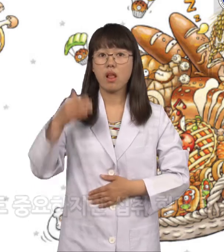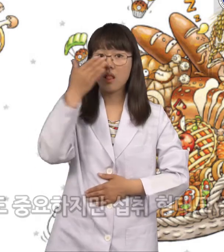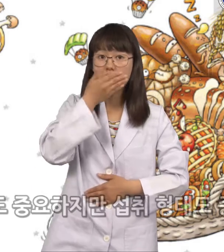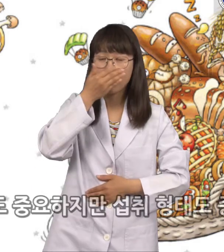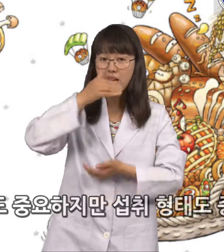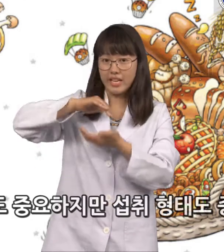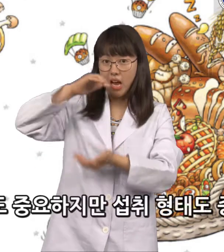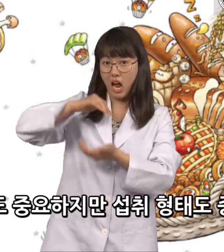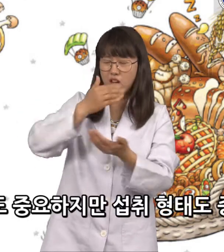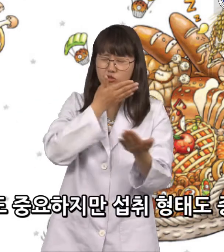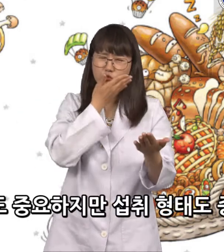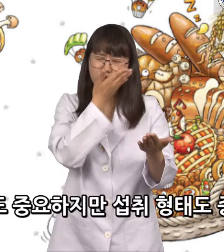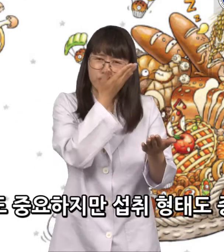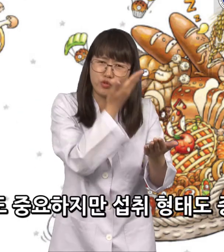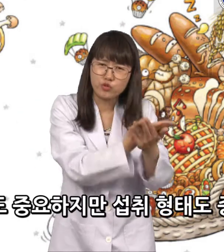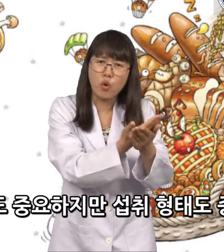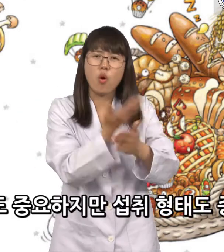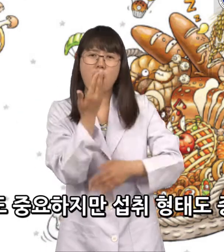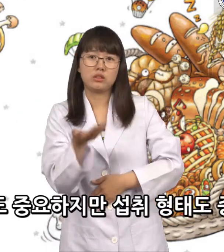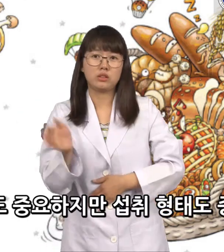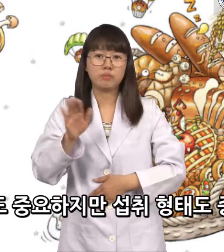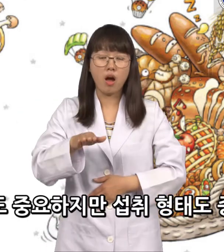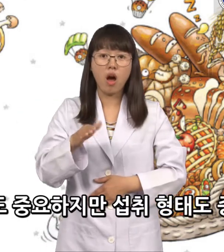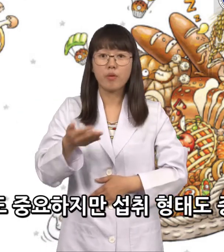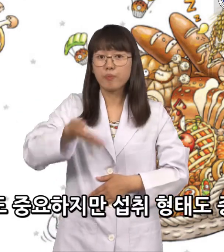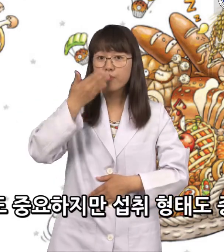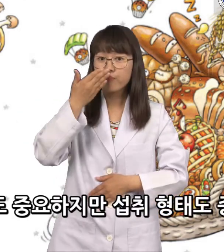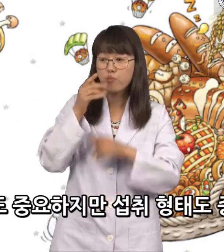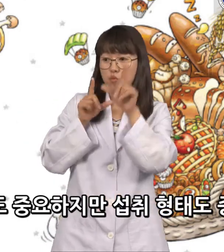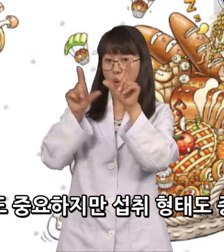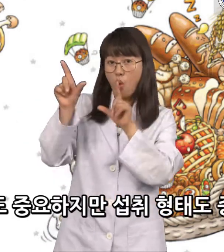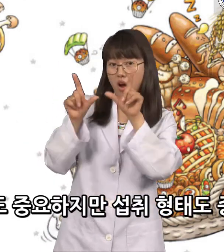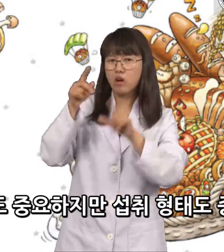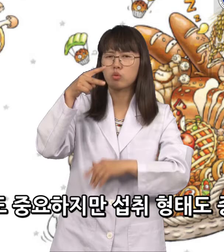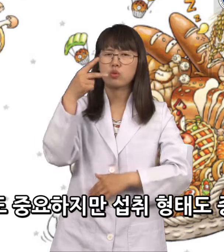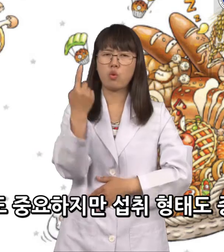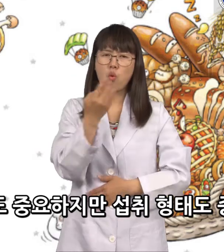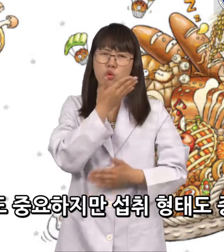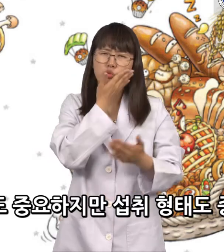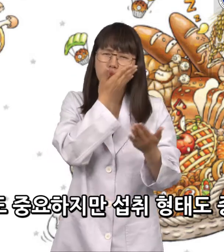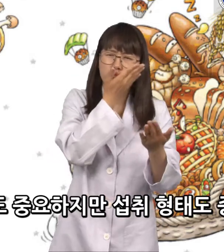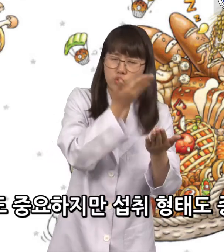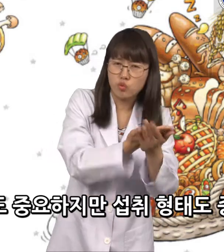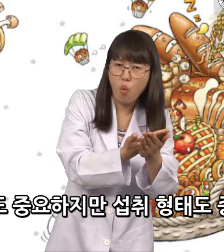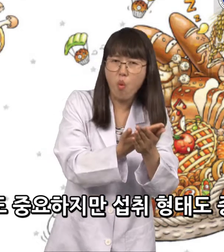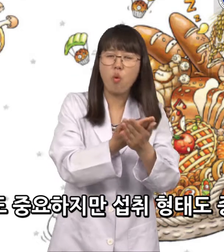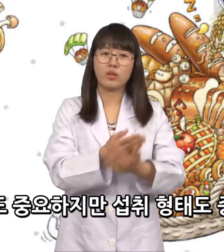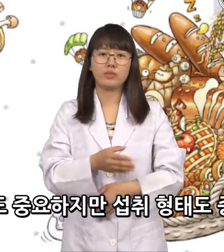당분의 양도 중요하지만 섭취 형태도 중요합니다.